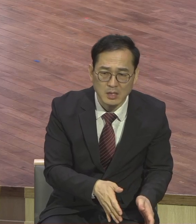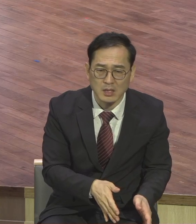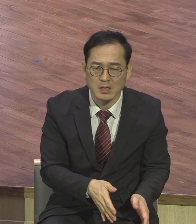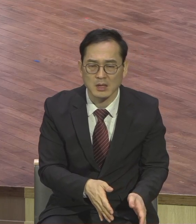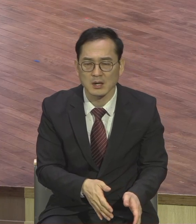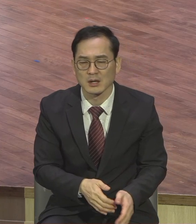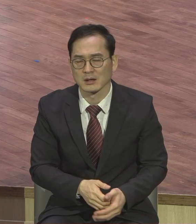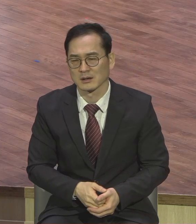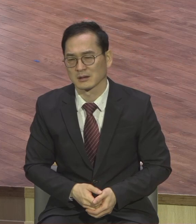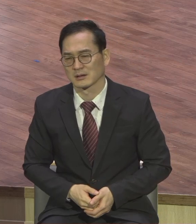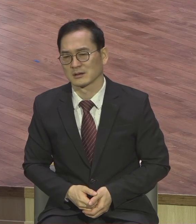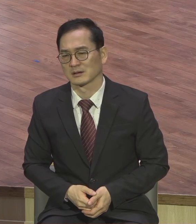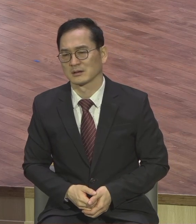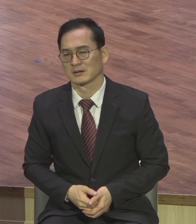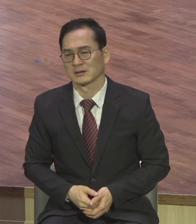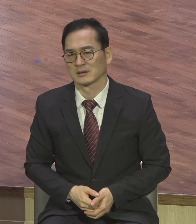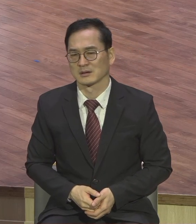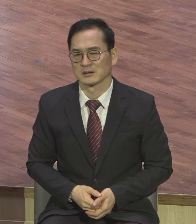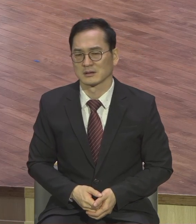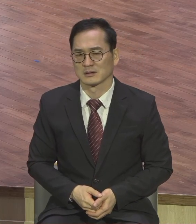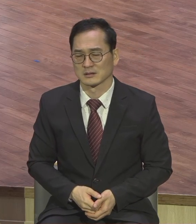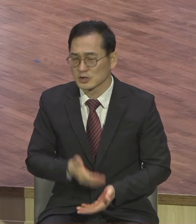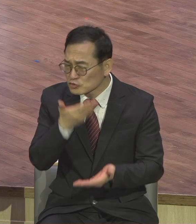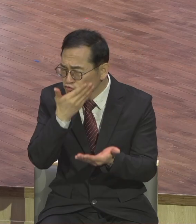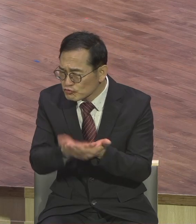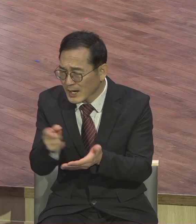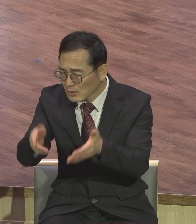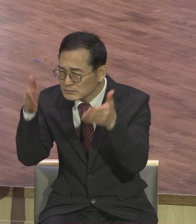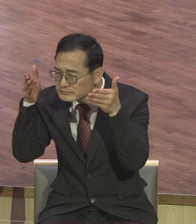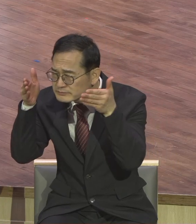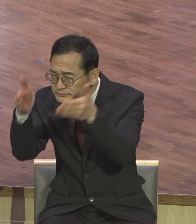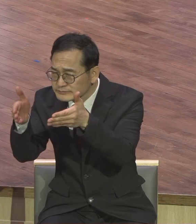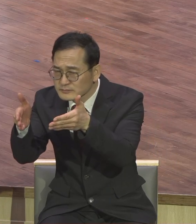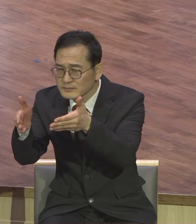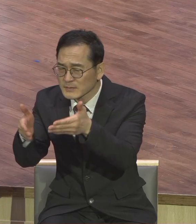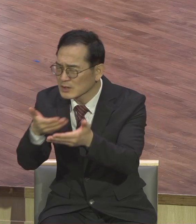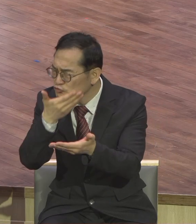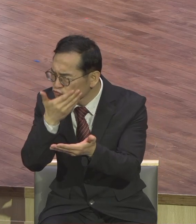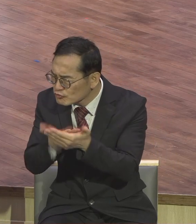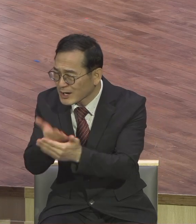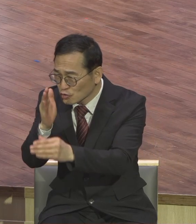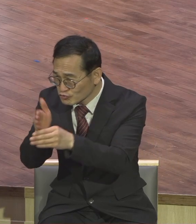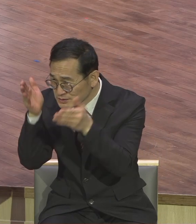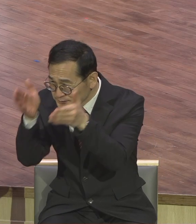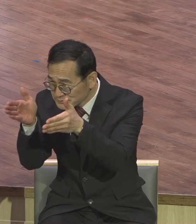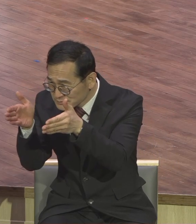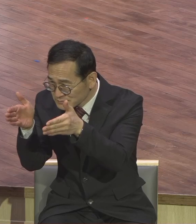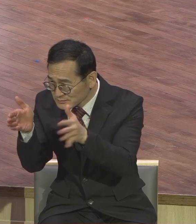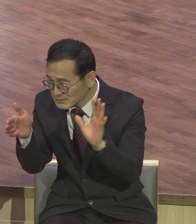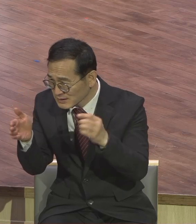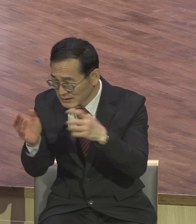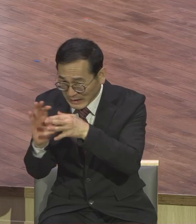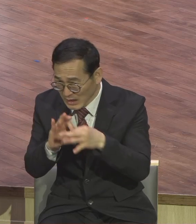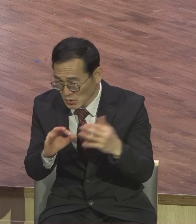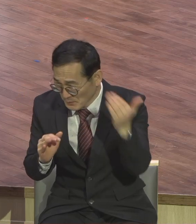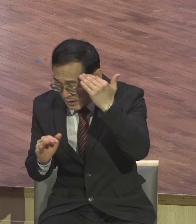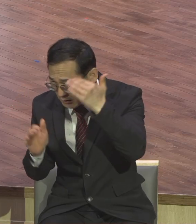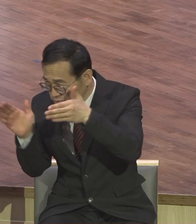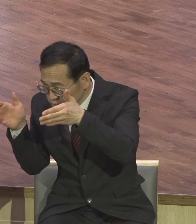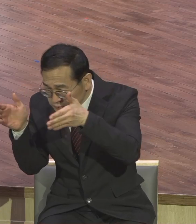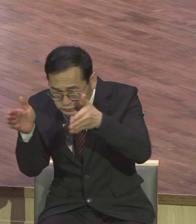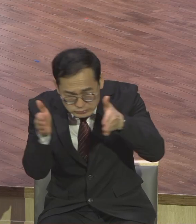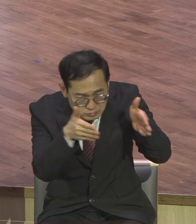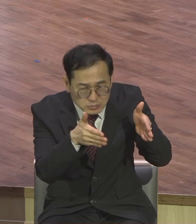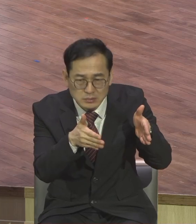서론의 눈이 팔리게 만들어가지고 정작 보야 할 본론은 보지 못하게 만들어버려요. 그걸